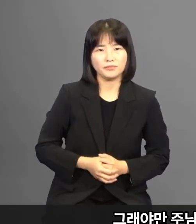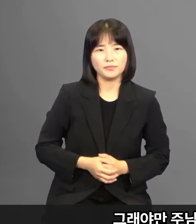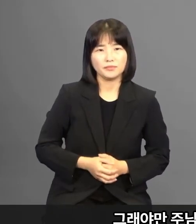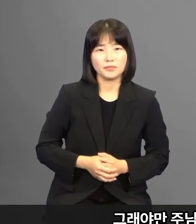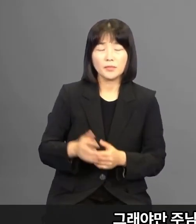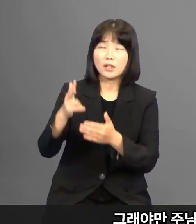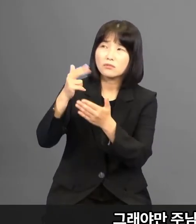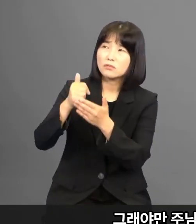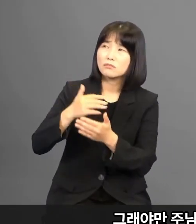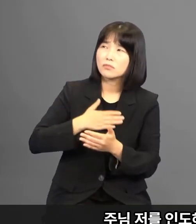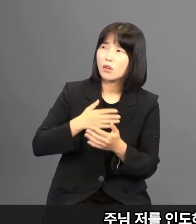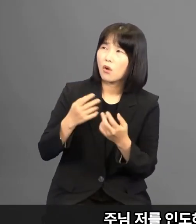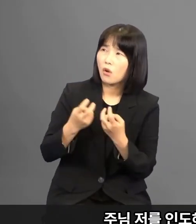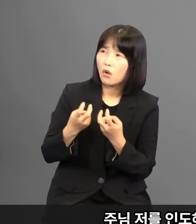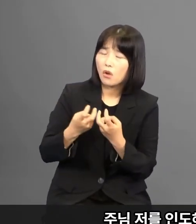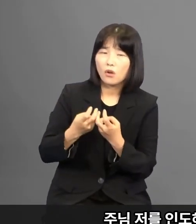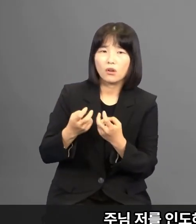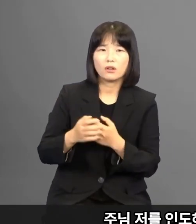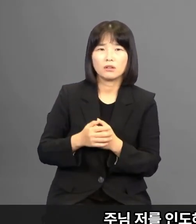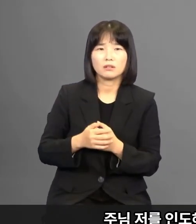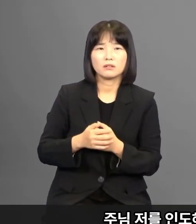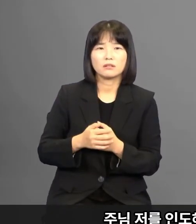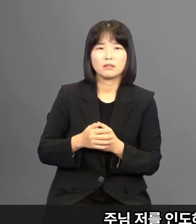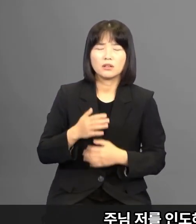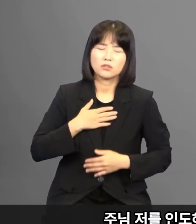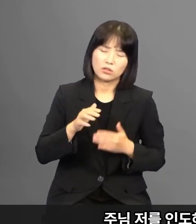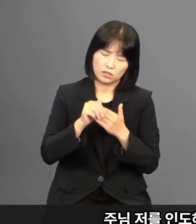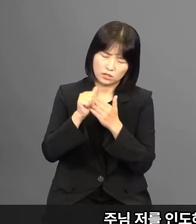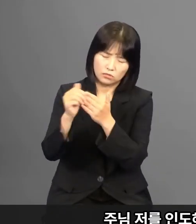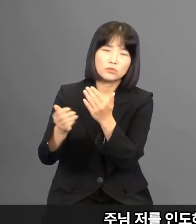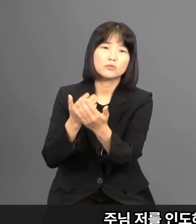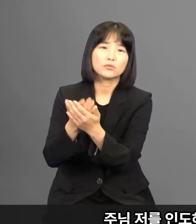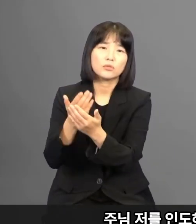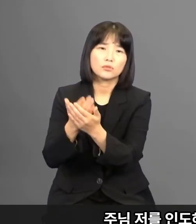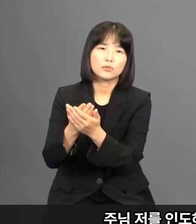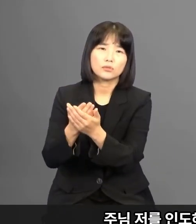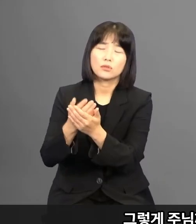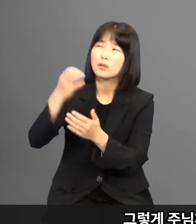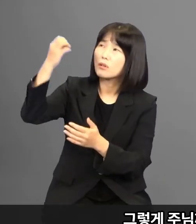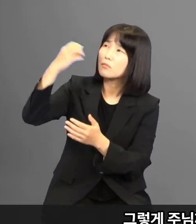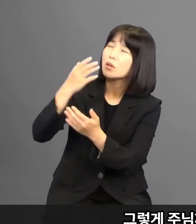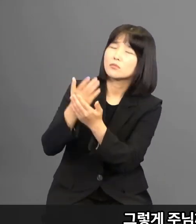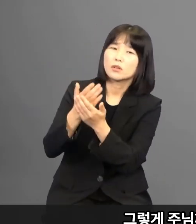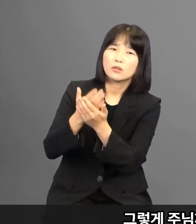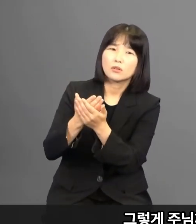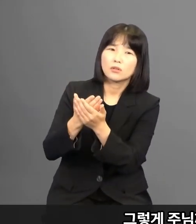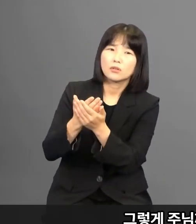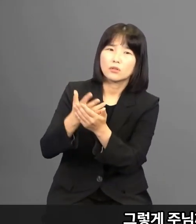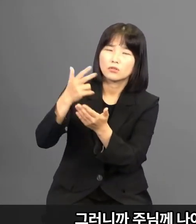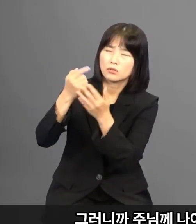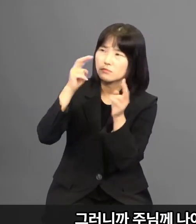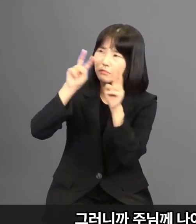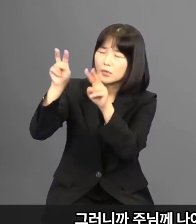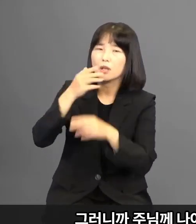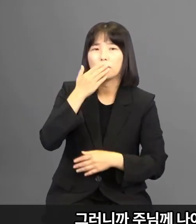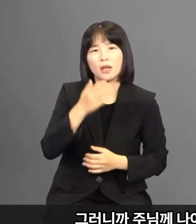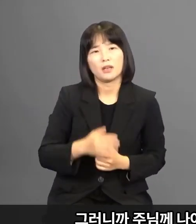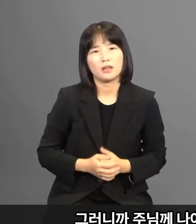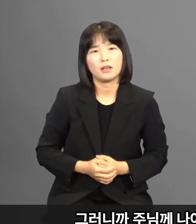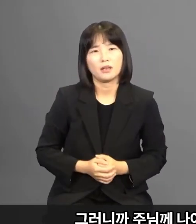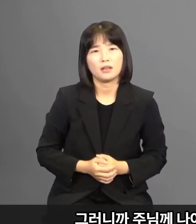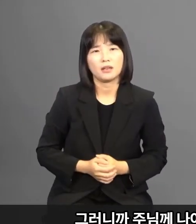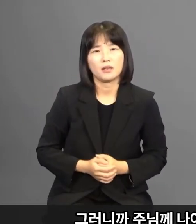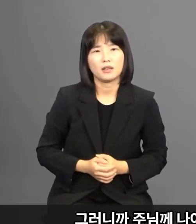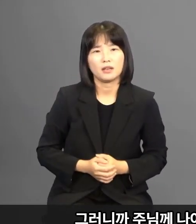제가 어떻게 해야 됩니까? 주님, 저를 인도해 주십시오. 말씀해 주십시오. 그렇게 주님께 나아가지 않겠습니까? 그러니까